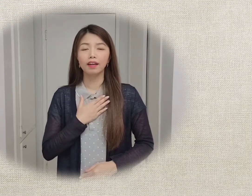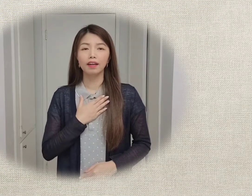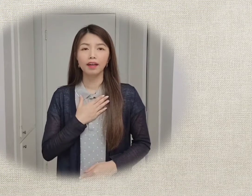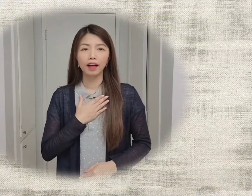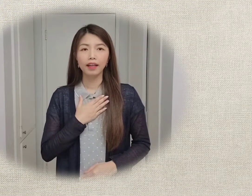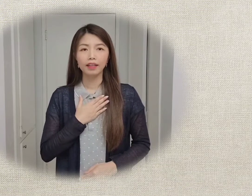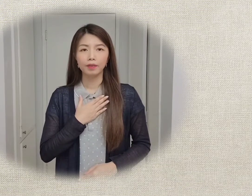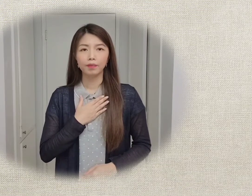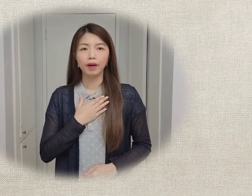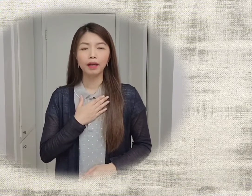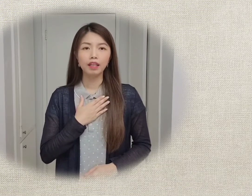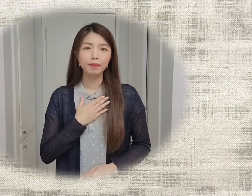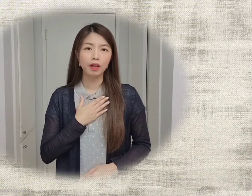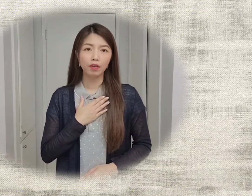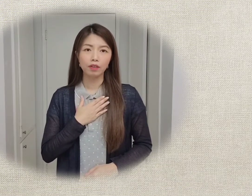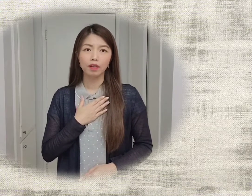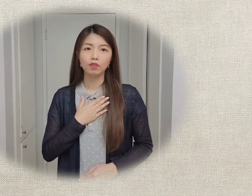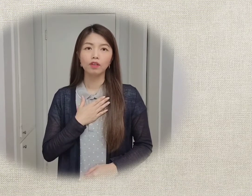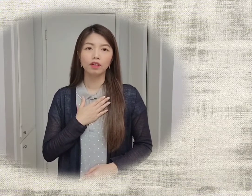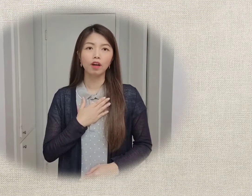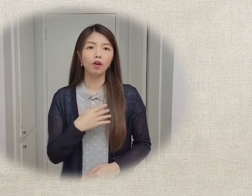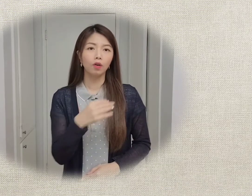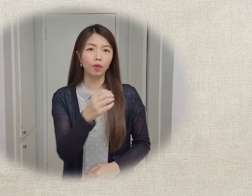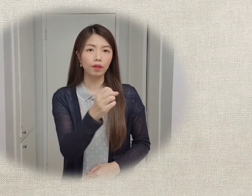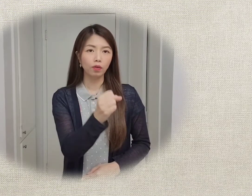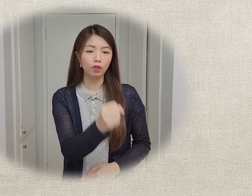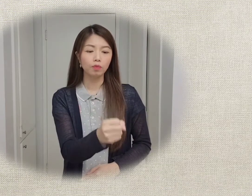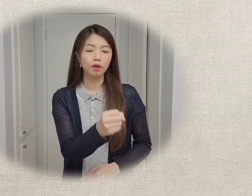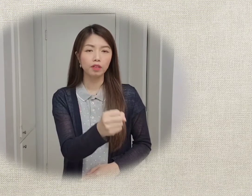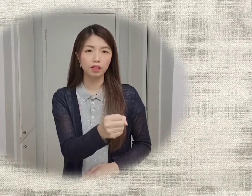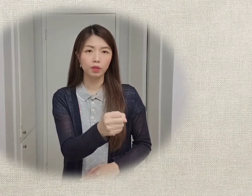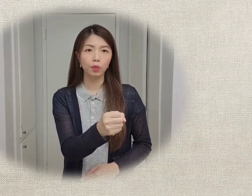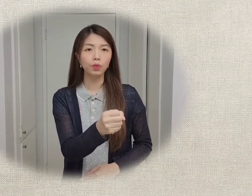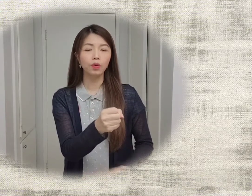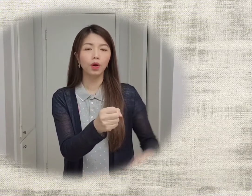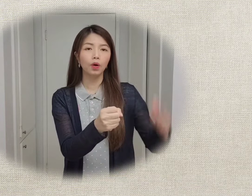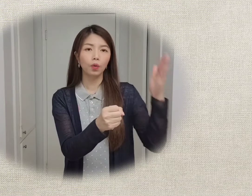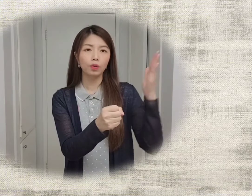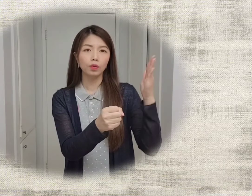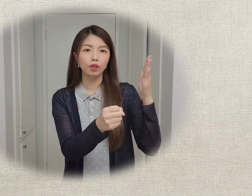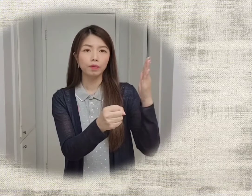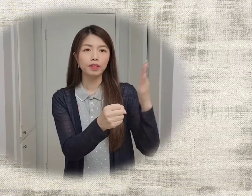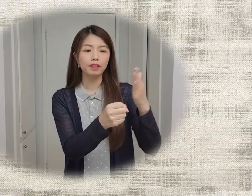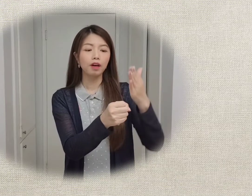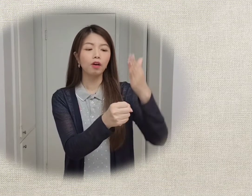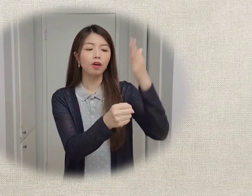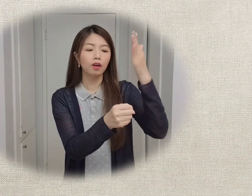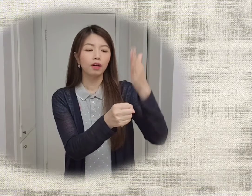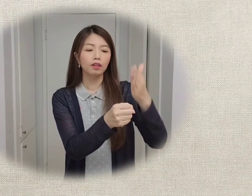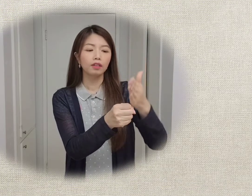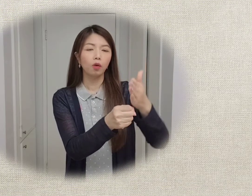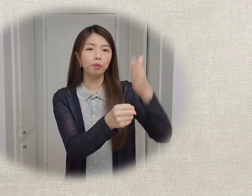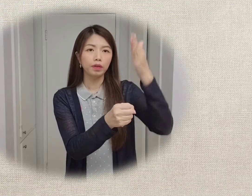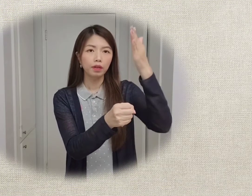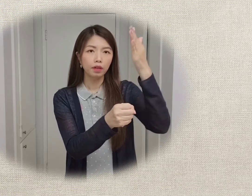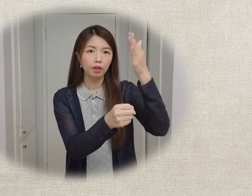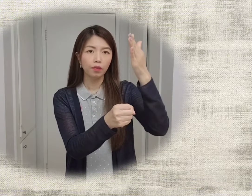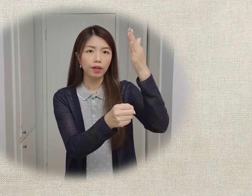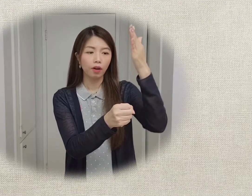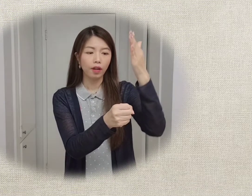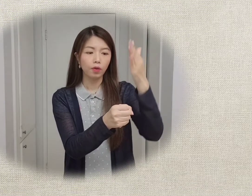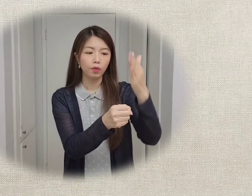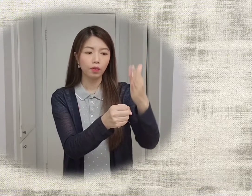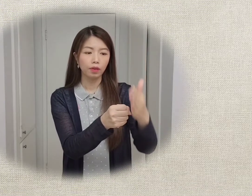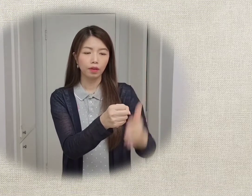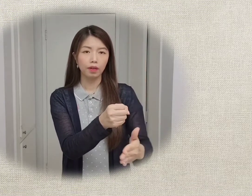내가 하나님이라고 하는 뜻의 수어는요. 왼손은 주먹을 쥐시고 오른손을 펴셔서 그 옆을